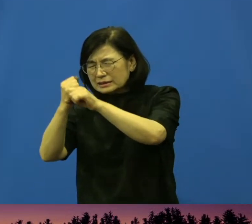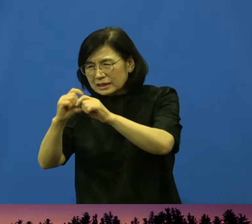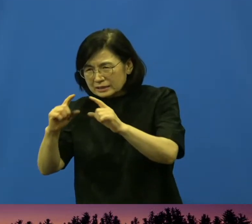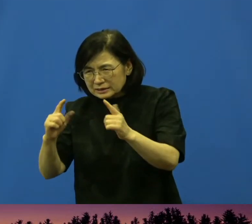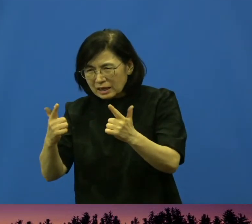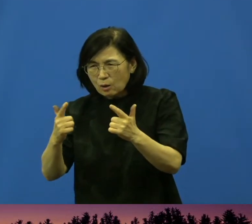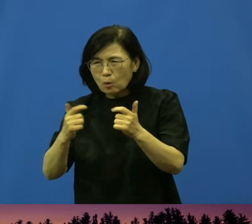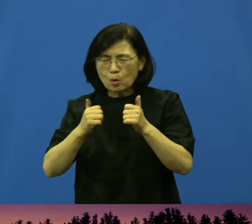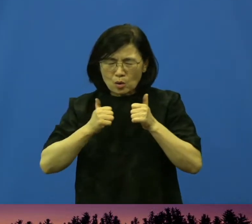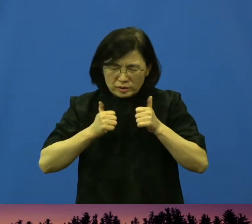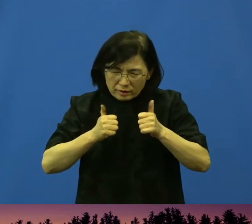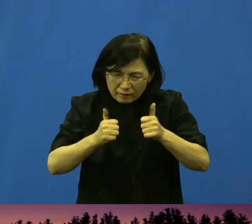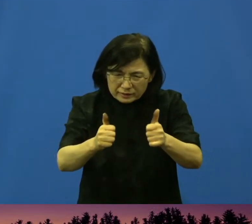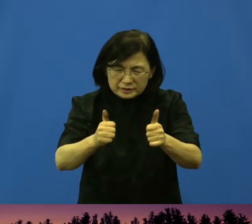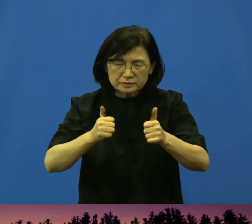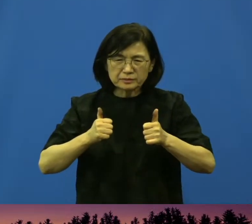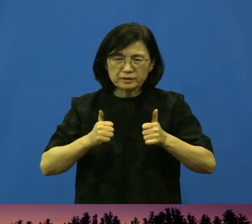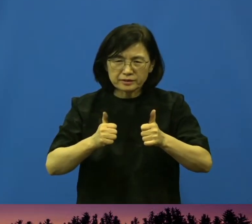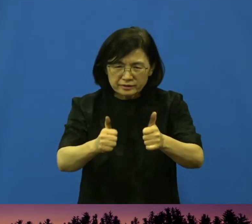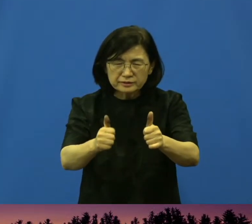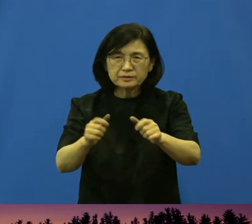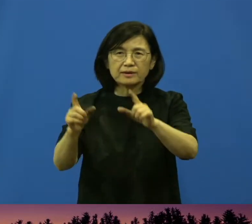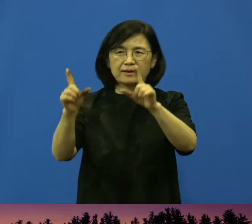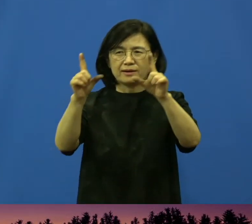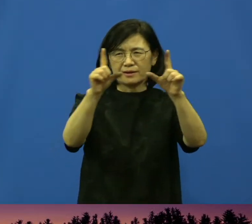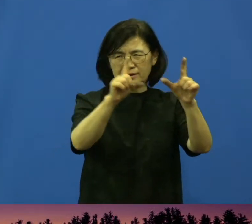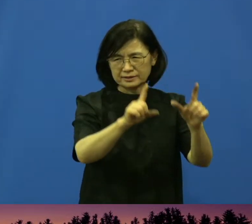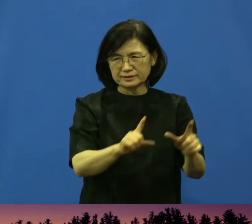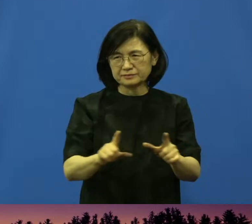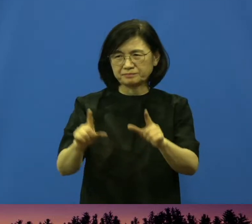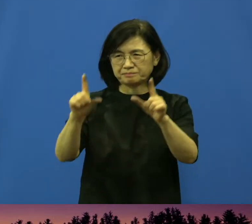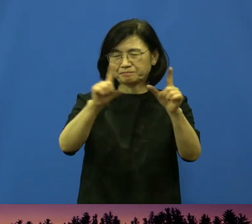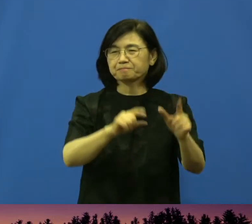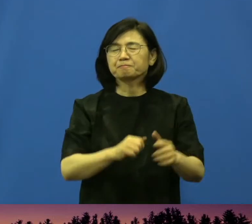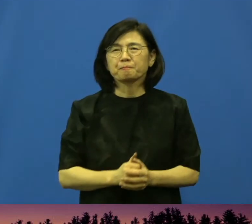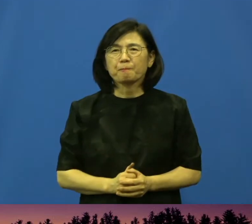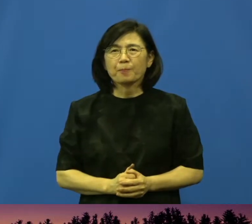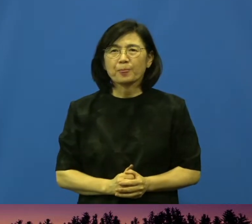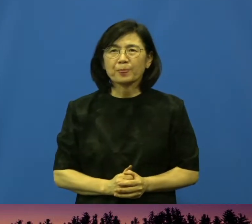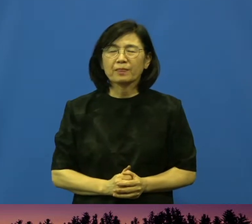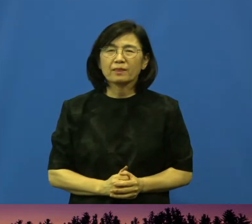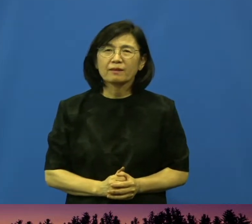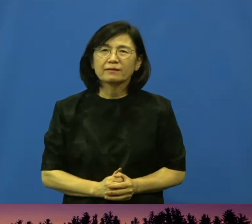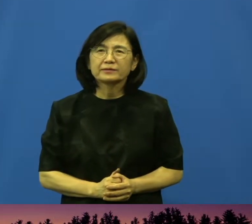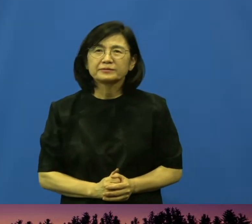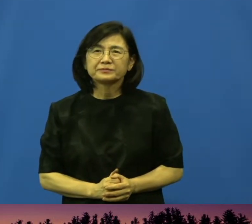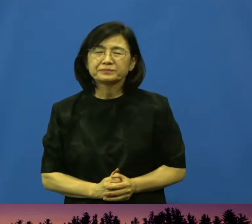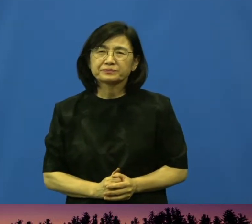그리고 그런 하나님을 의지하지 않아도 되는 세상을 꿈꾼 거예요.